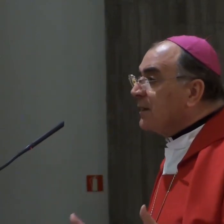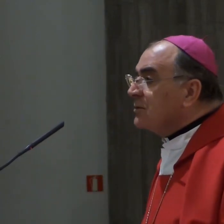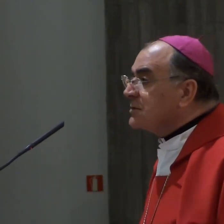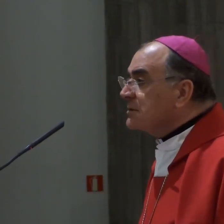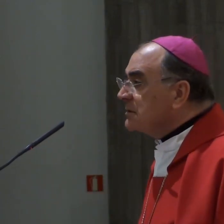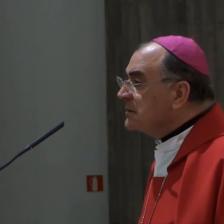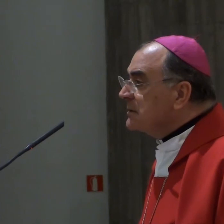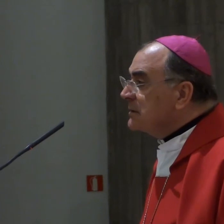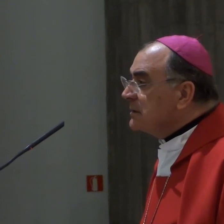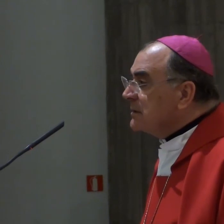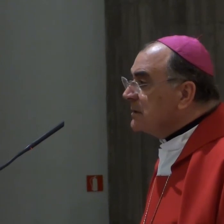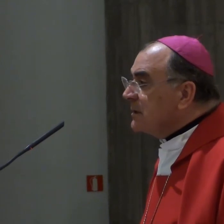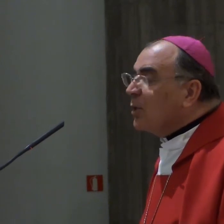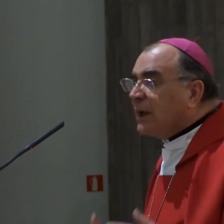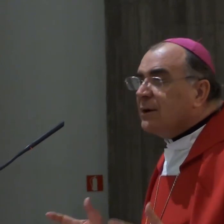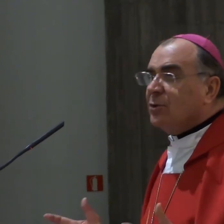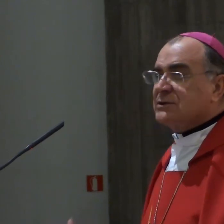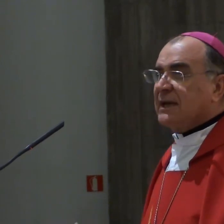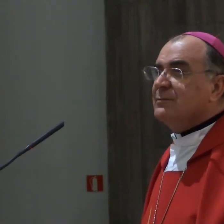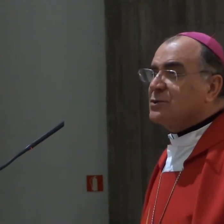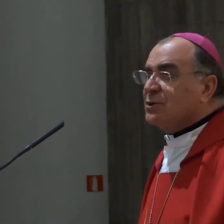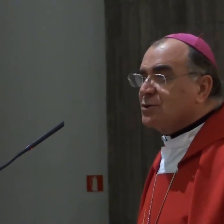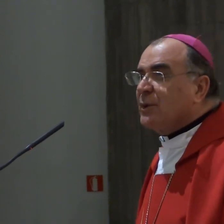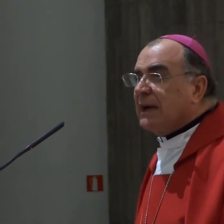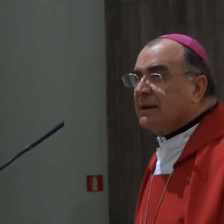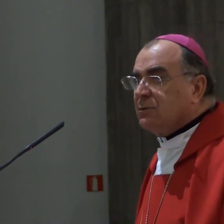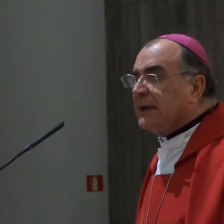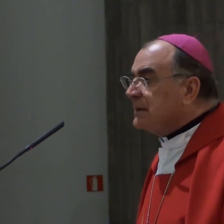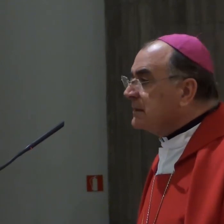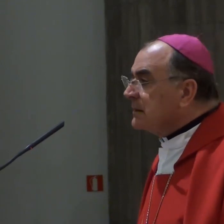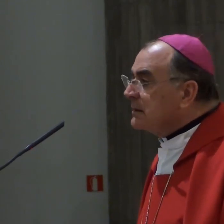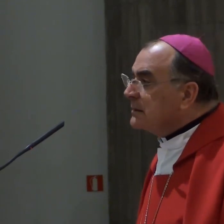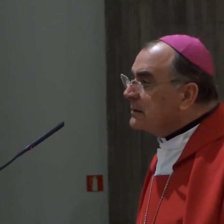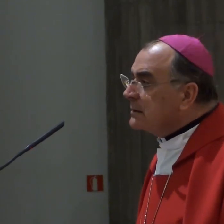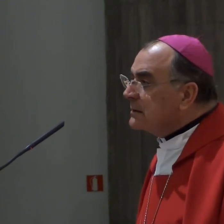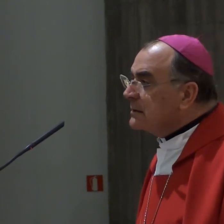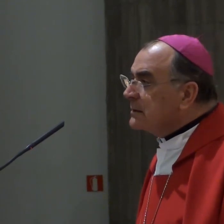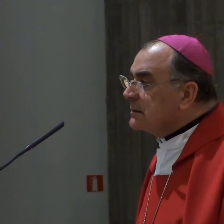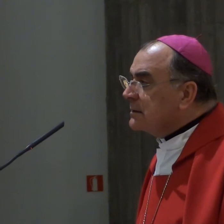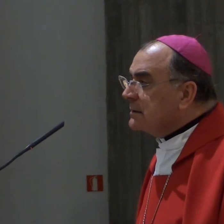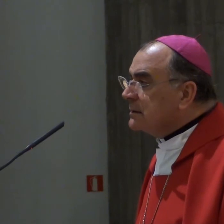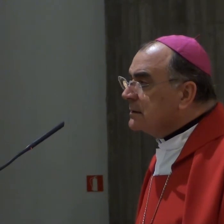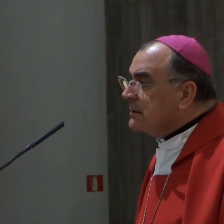entender Por qué no conseguimos Construir la ciudad